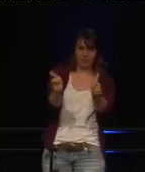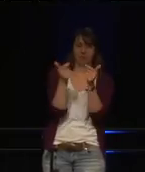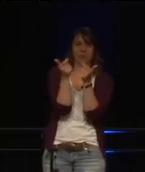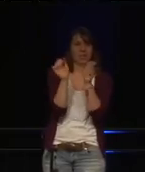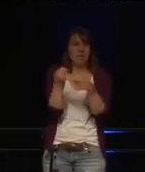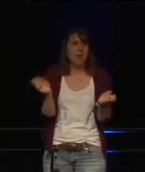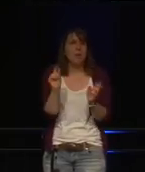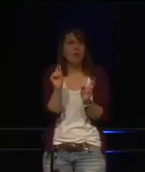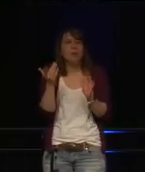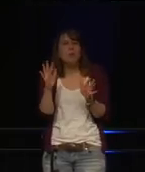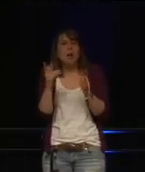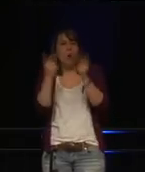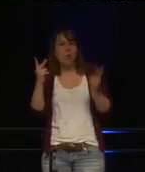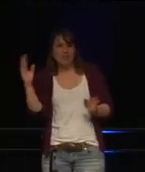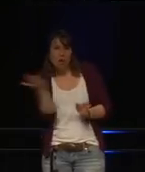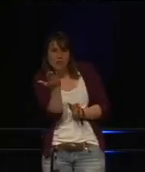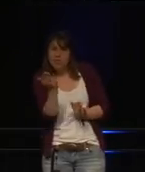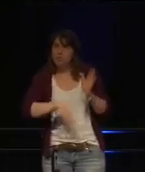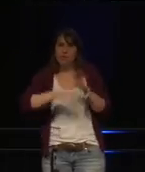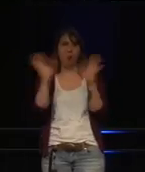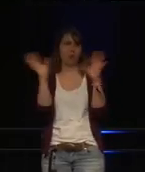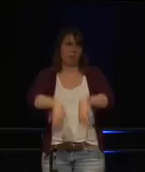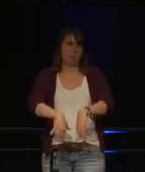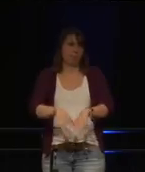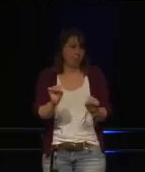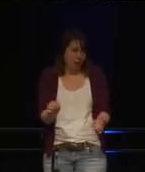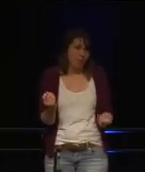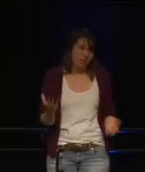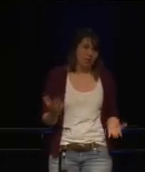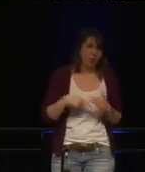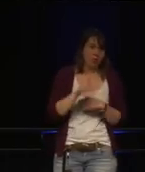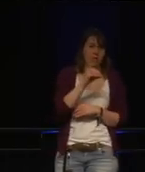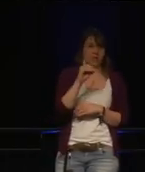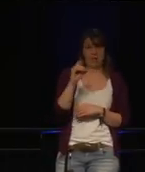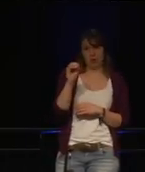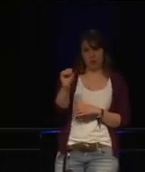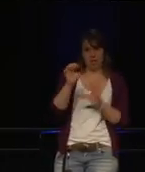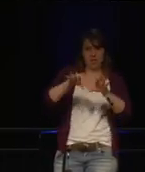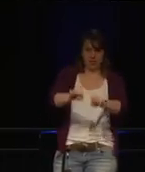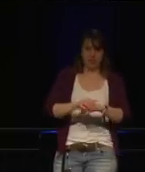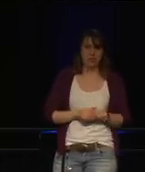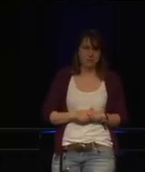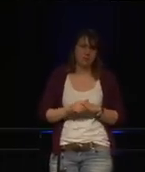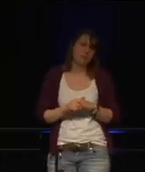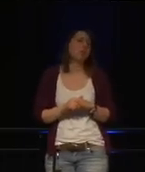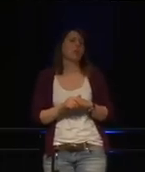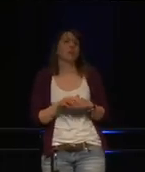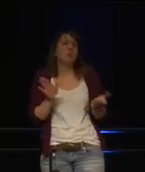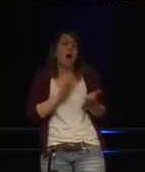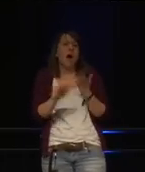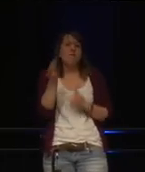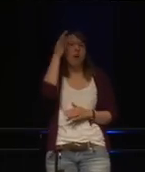Esto puede llevar a un fin completo del servicio ofrecido. Y bueno, eso ya